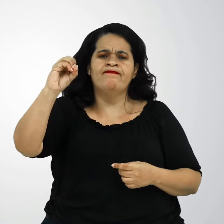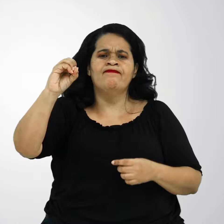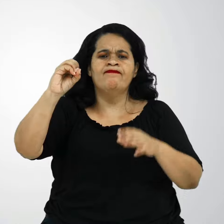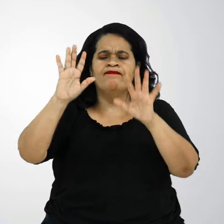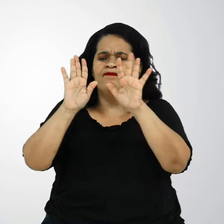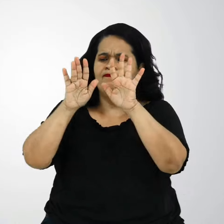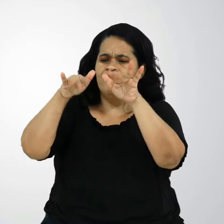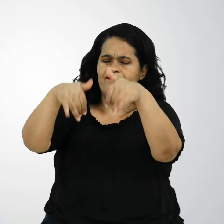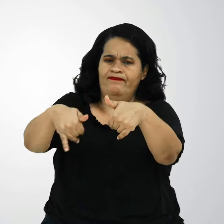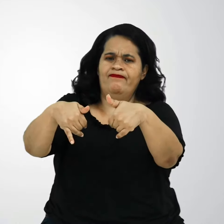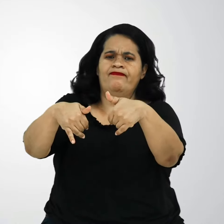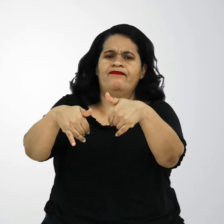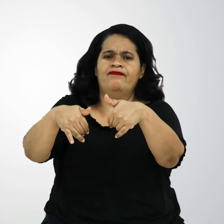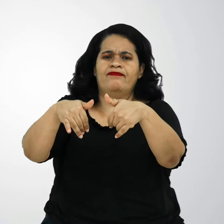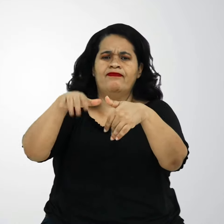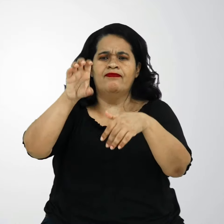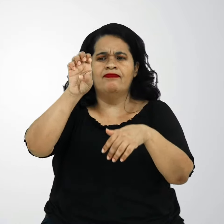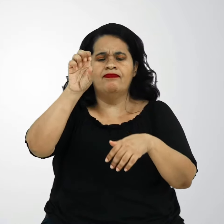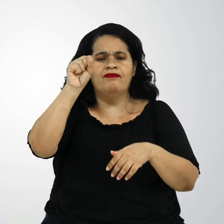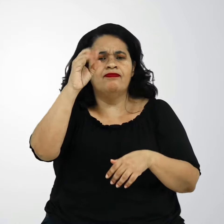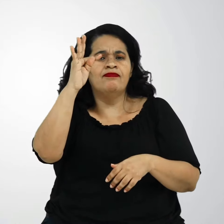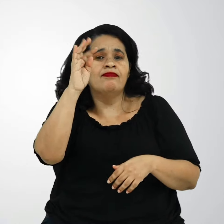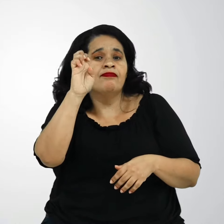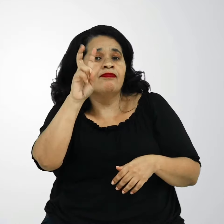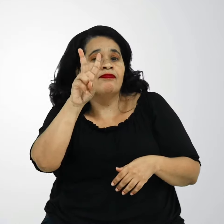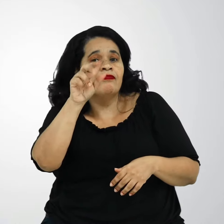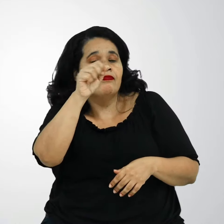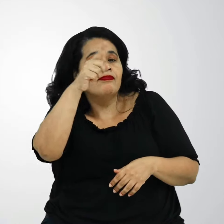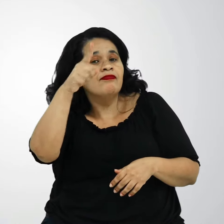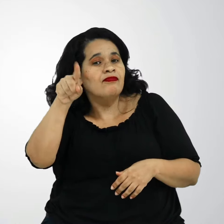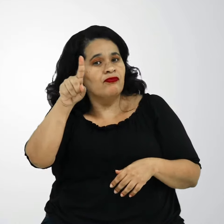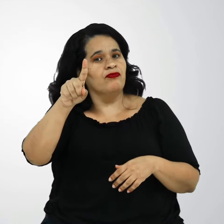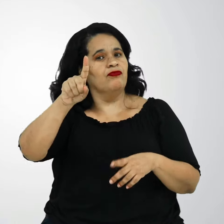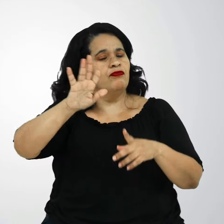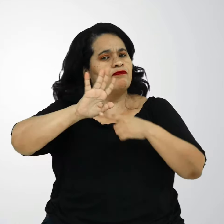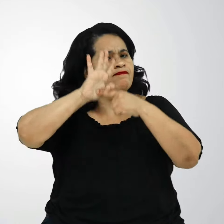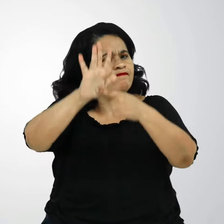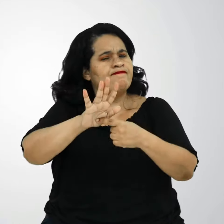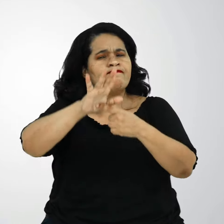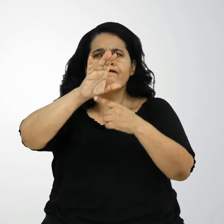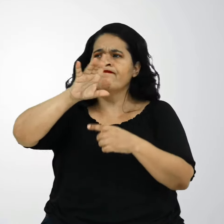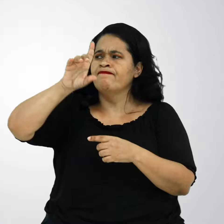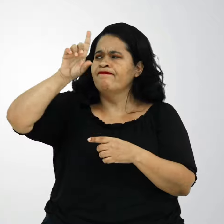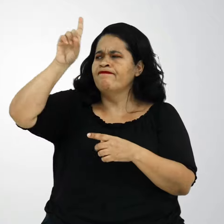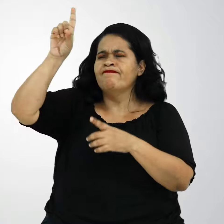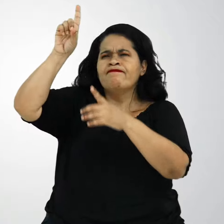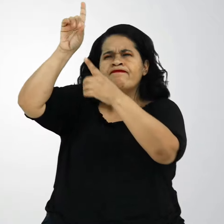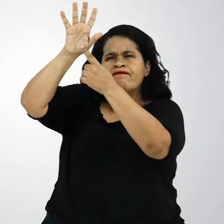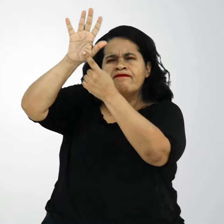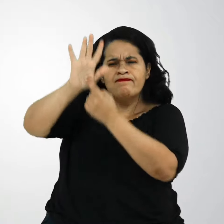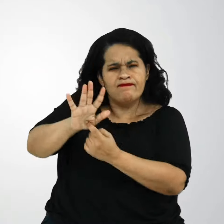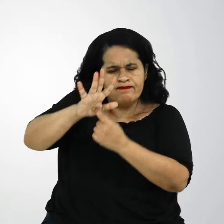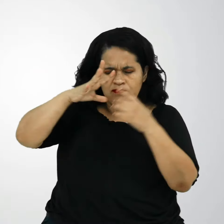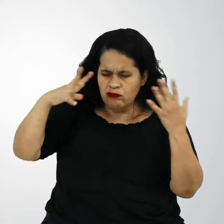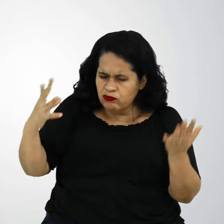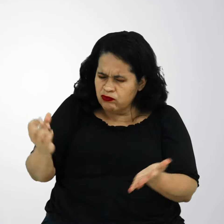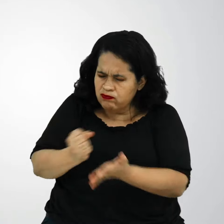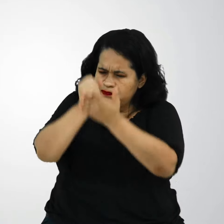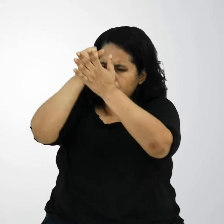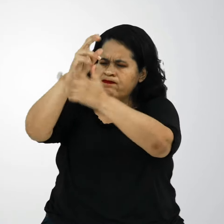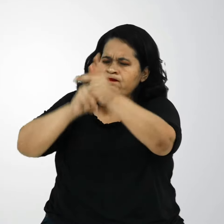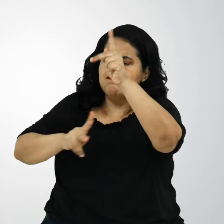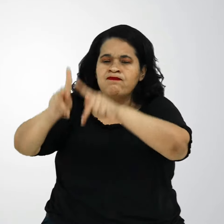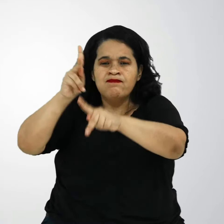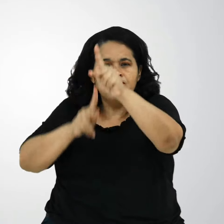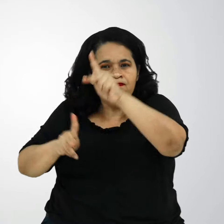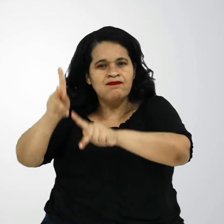final que vai terminar em Estevão, não tem, a Bíblia não dá esse direito. Ela mostra Deus dando a visão para a salvação do seu povo. Amém. E que vai se cumprir